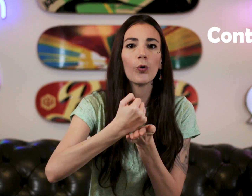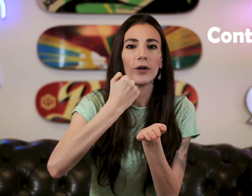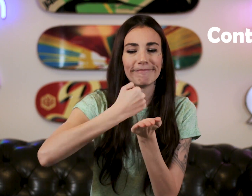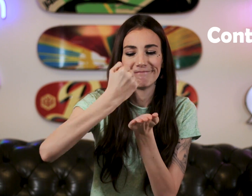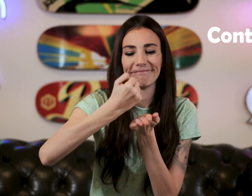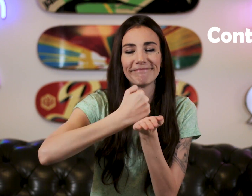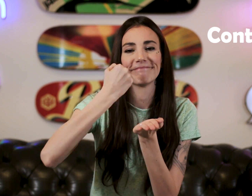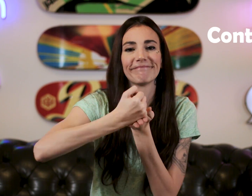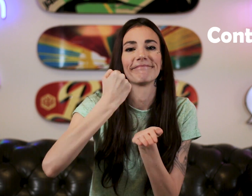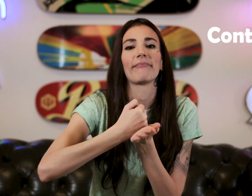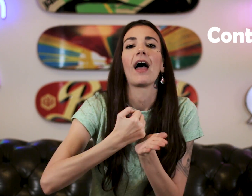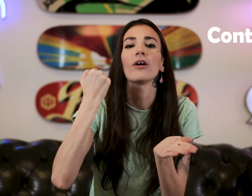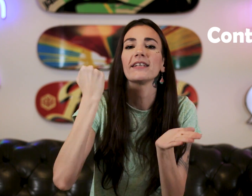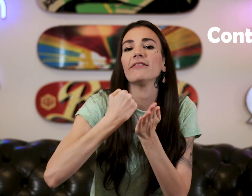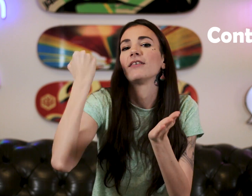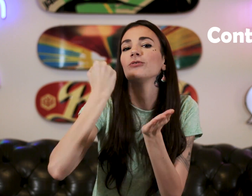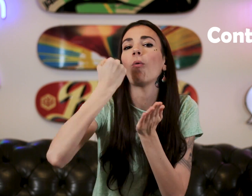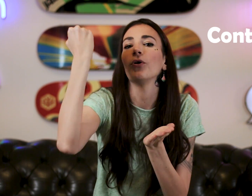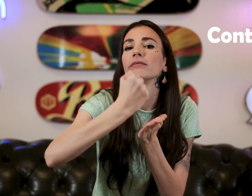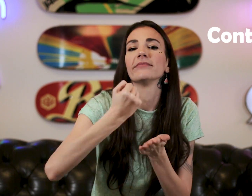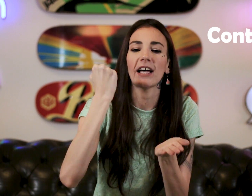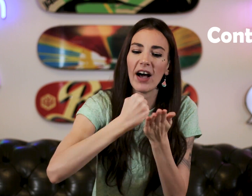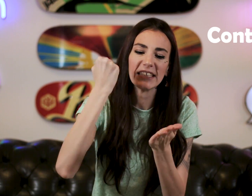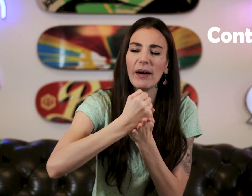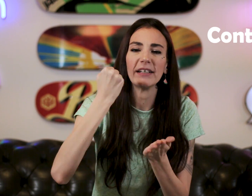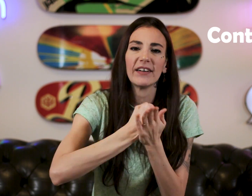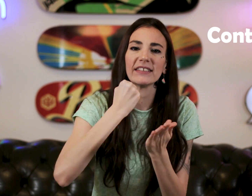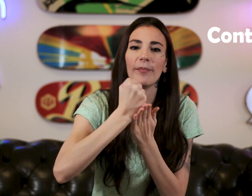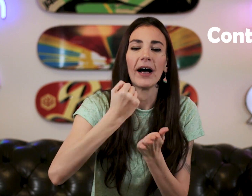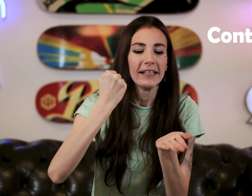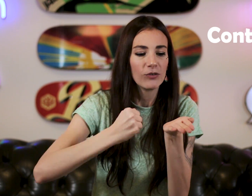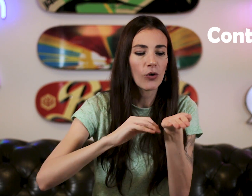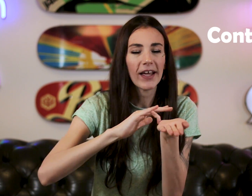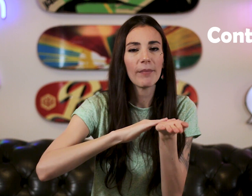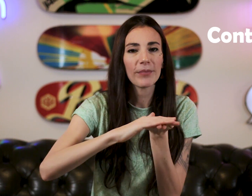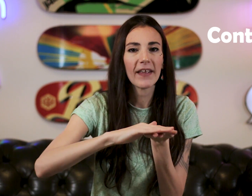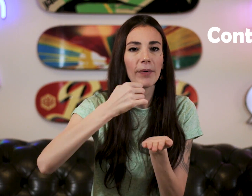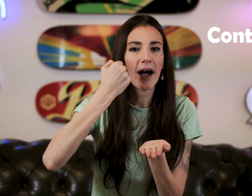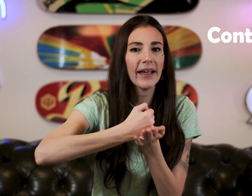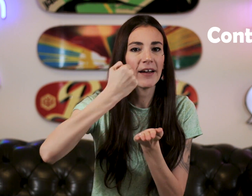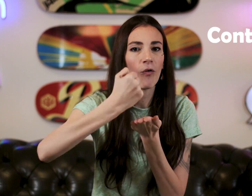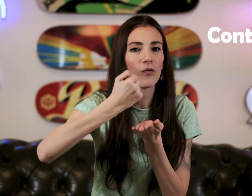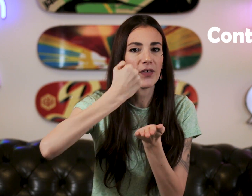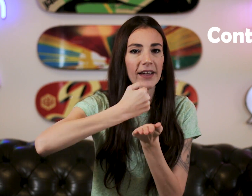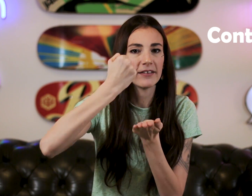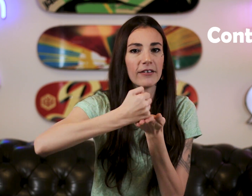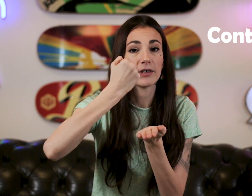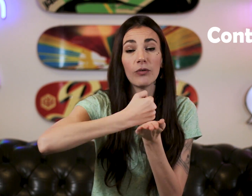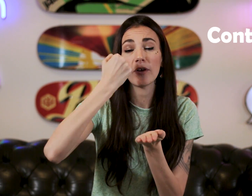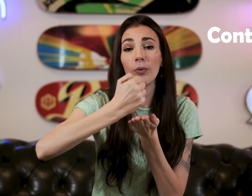contrôles. Alors voilà, on tamponne. Ça va, ça va pas, ça va, ça va pas. Donc on a la main bien à plat et on fait, voilà, on tamponne